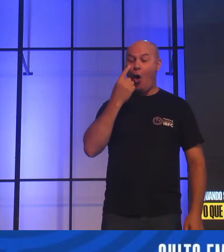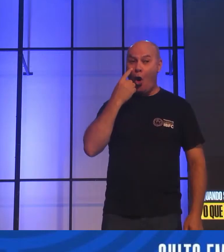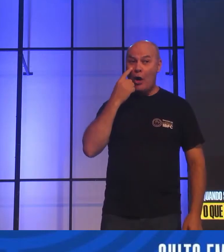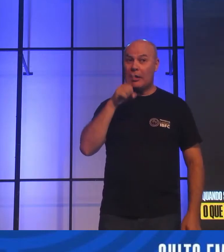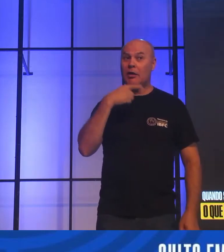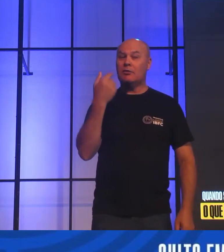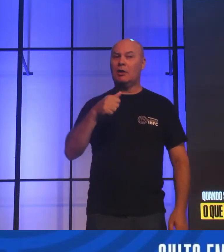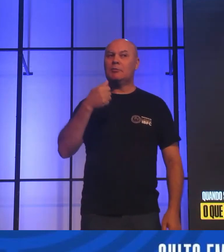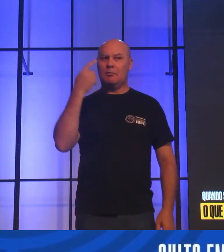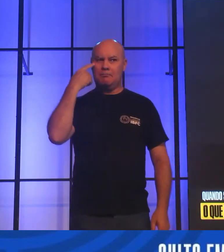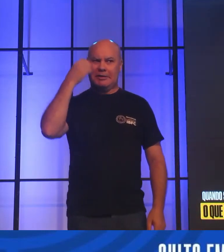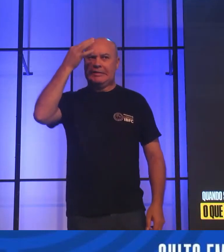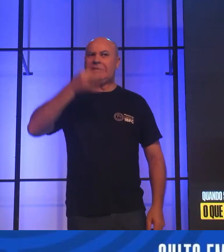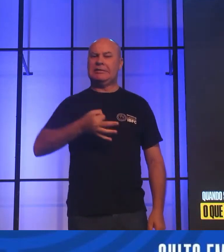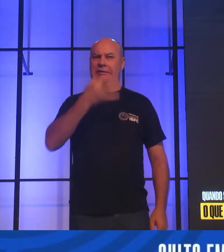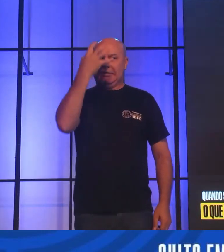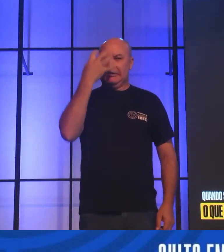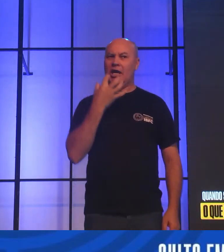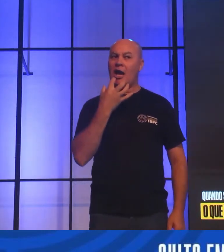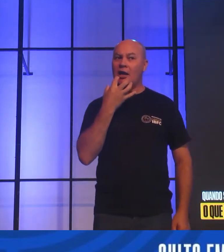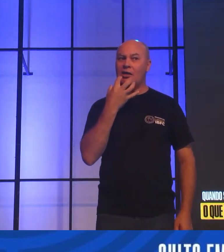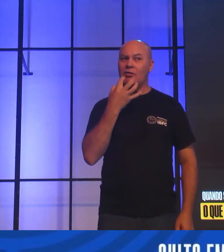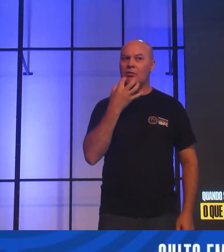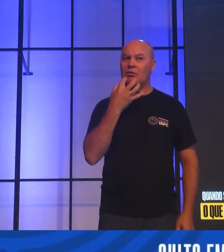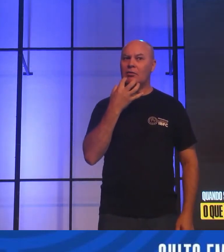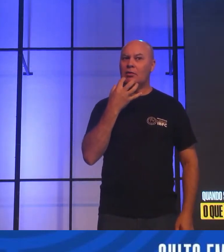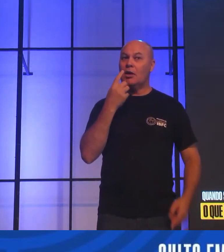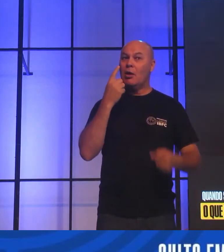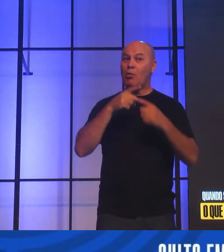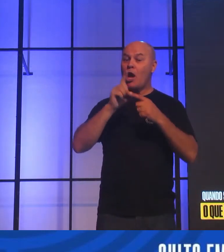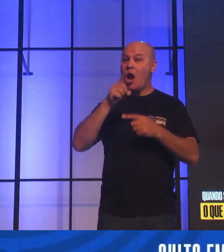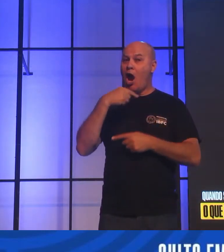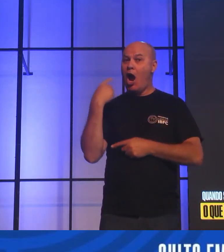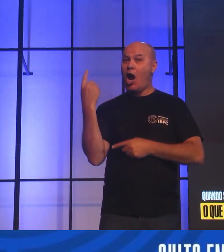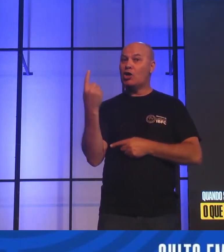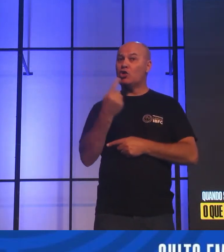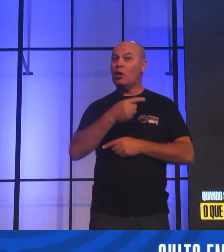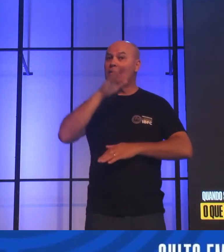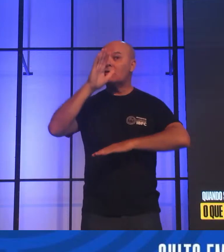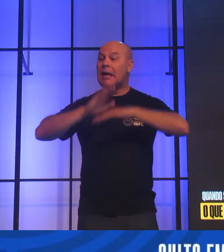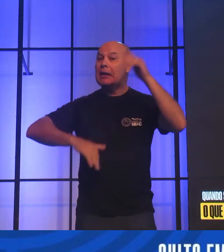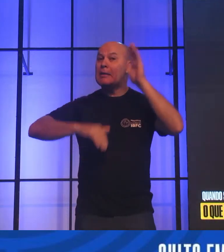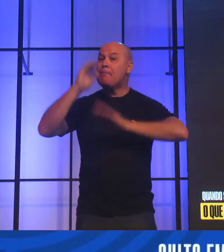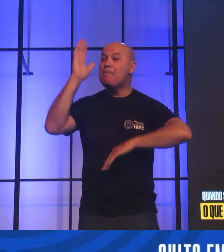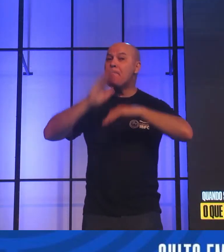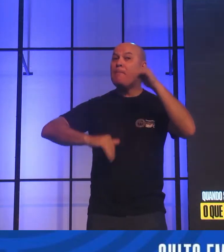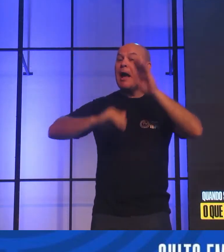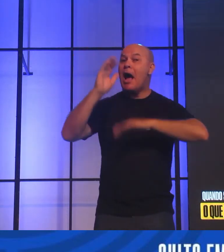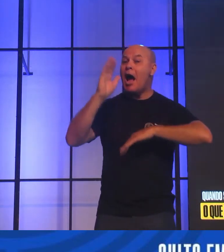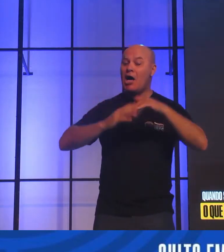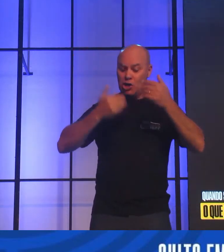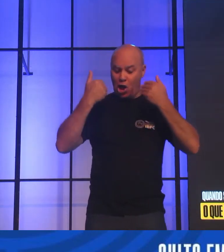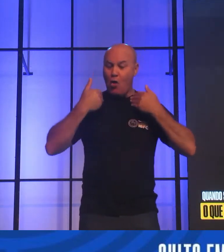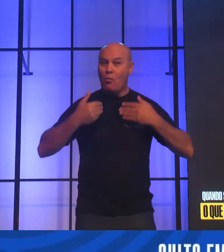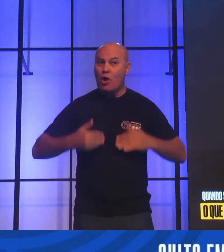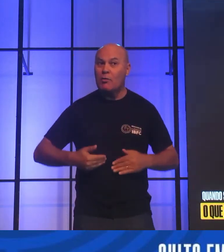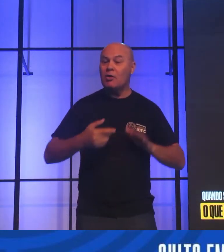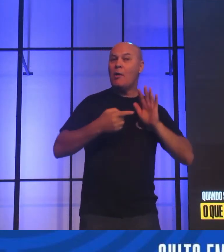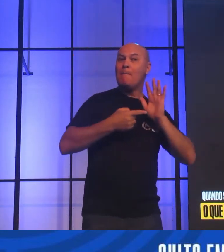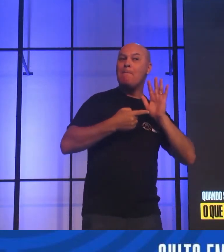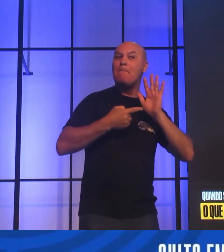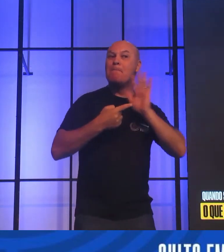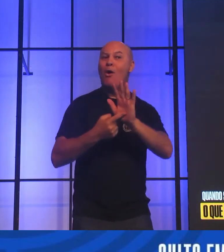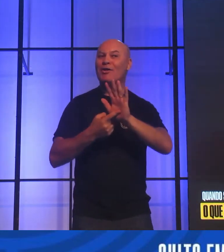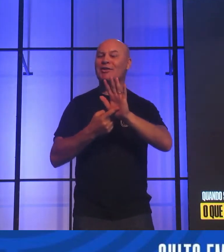reações, elas dizem mais sobre a nossa confiança em Deus. As nossas reações dizem